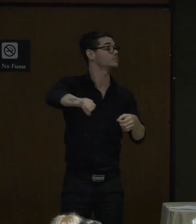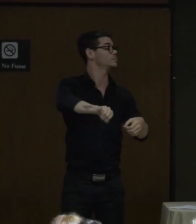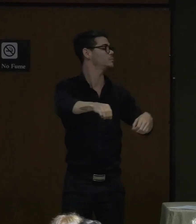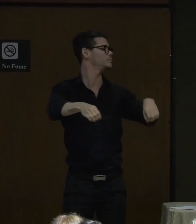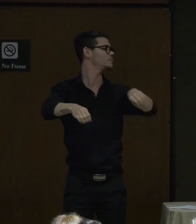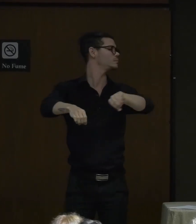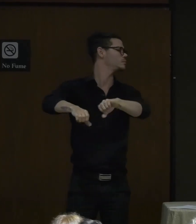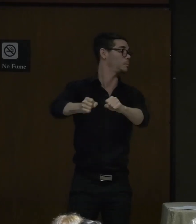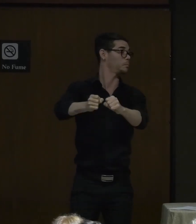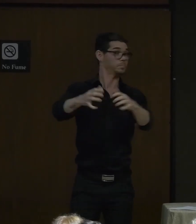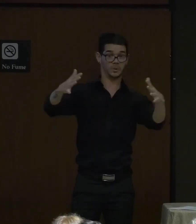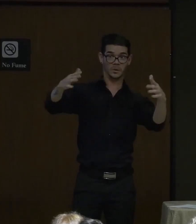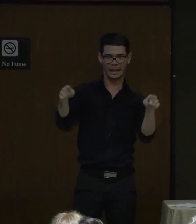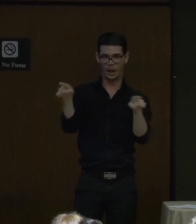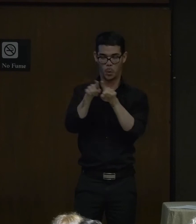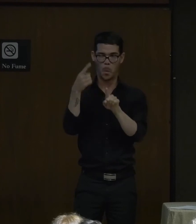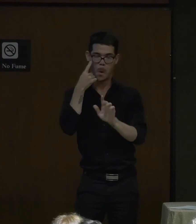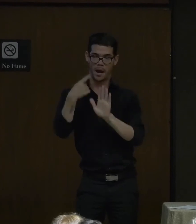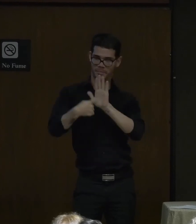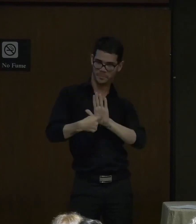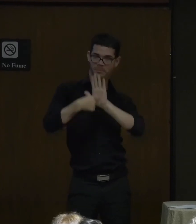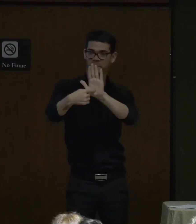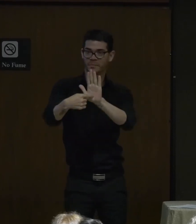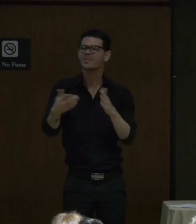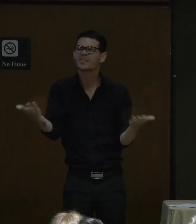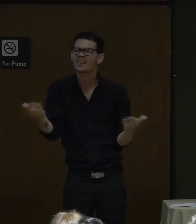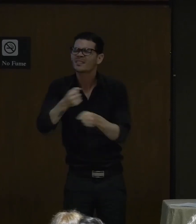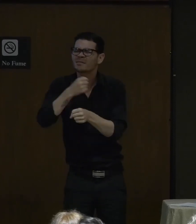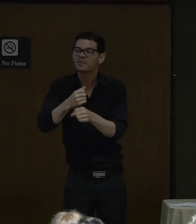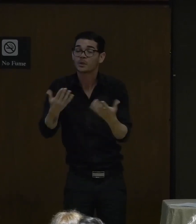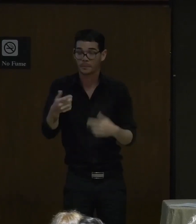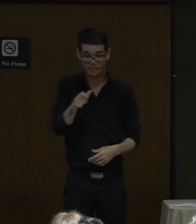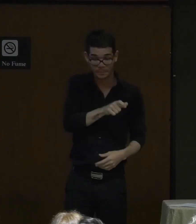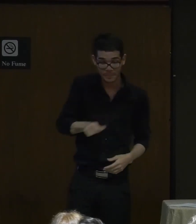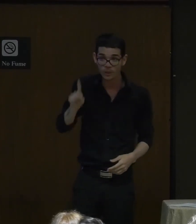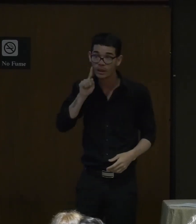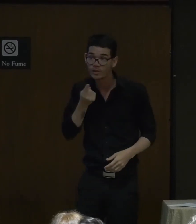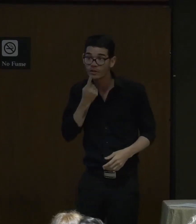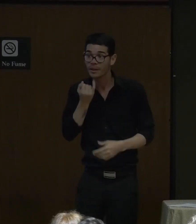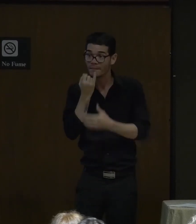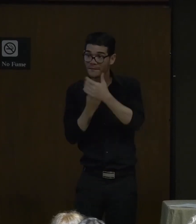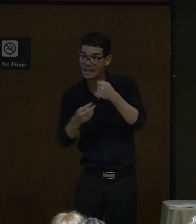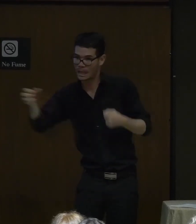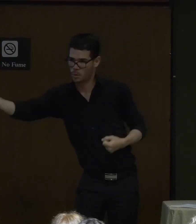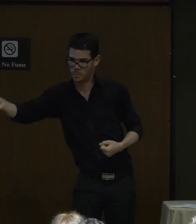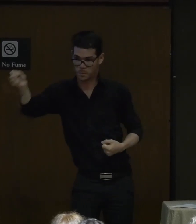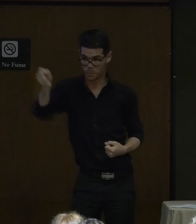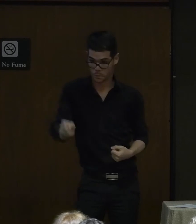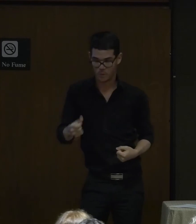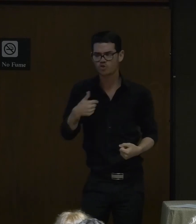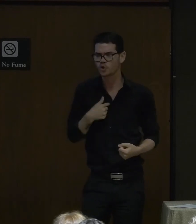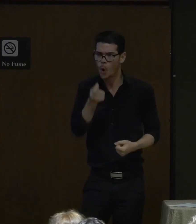los participantes, la gente que participó en este experimento, que eran personas sordas bilingües, ¿no? Y me voy a